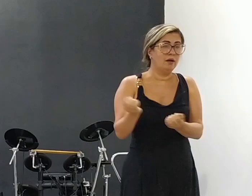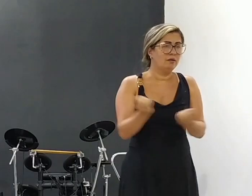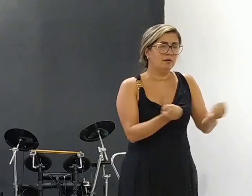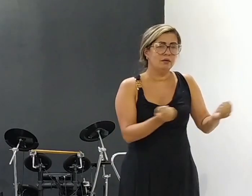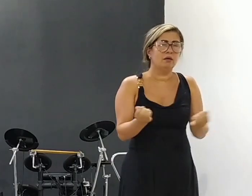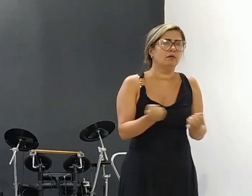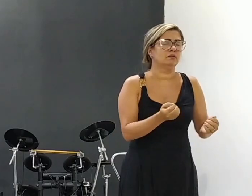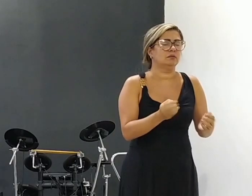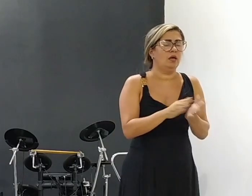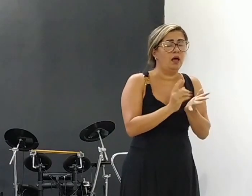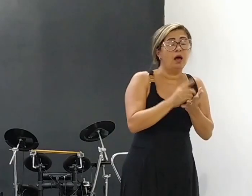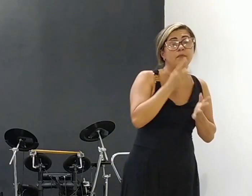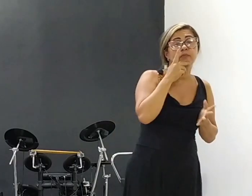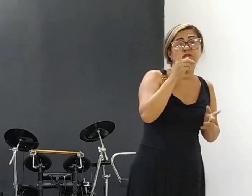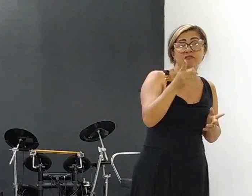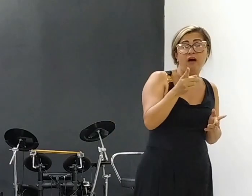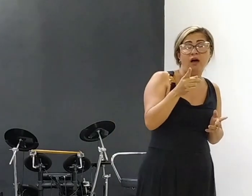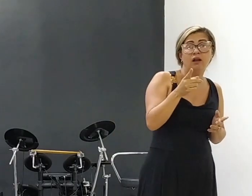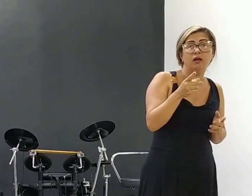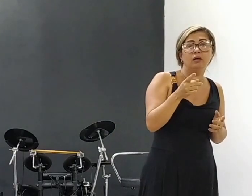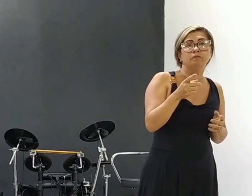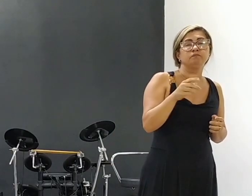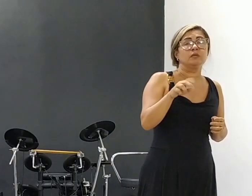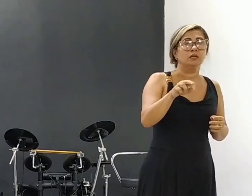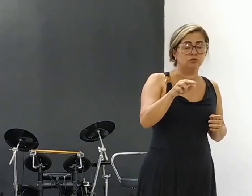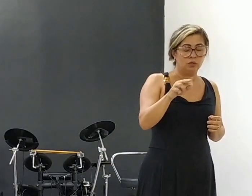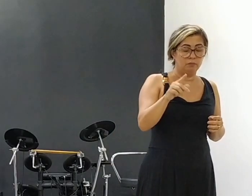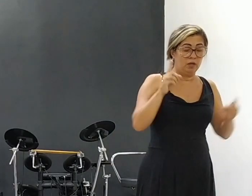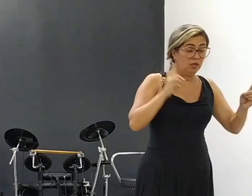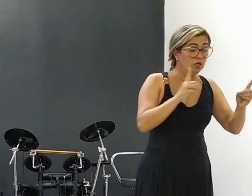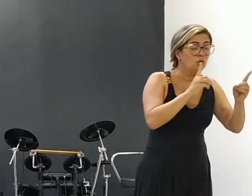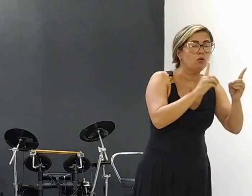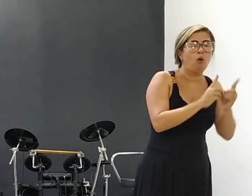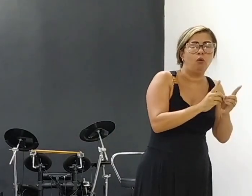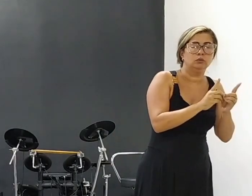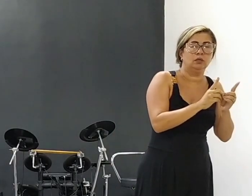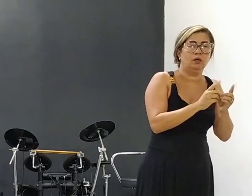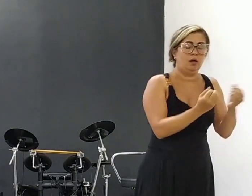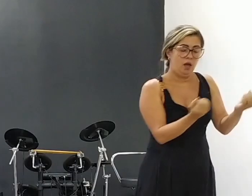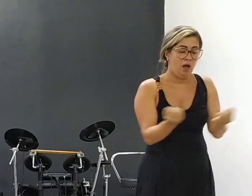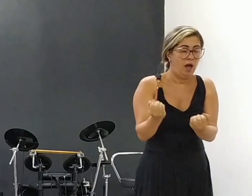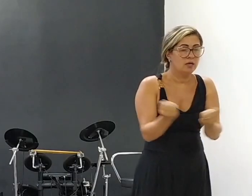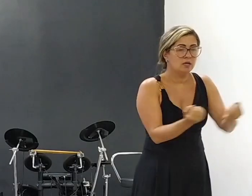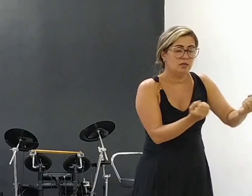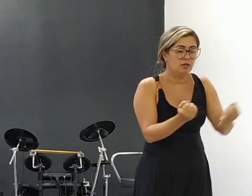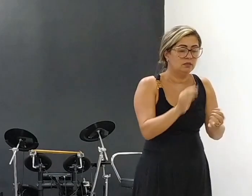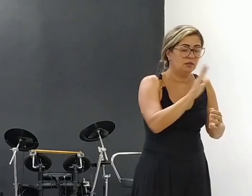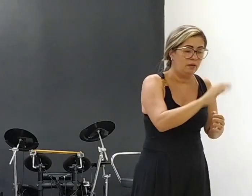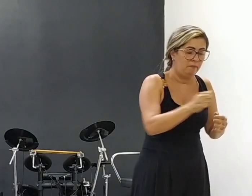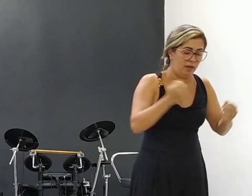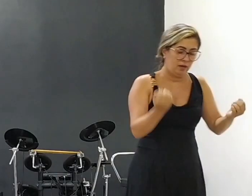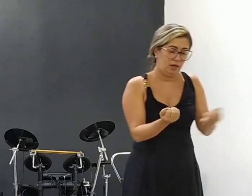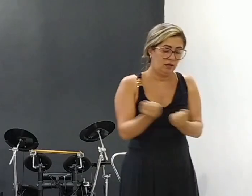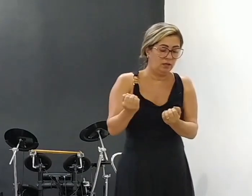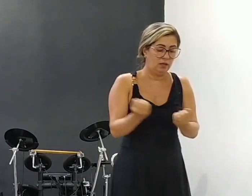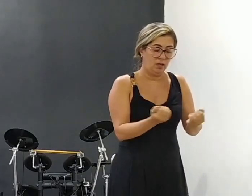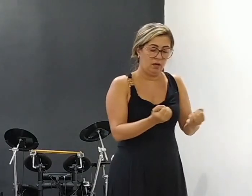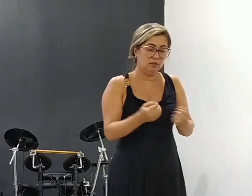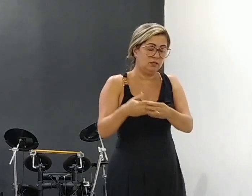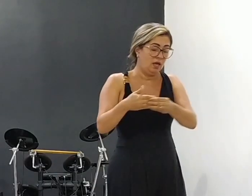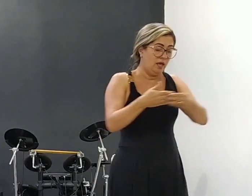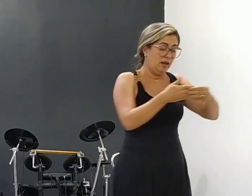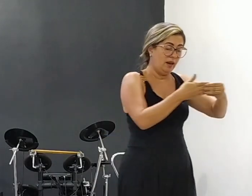A Bíblia fala então que sua irmã encontra aquela criança, pega aquela criança, leva até a